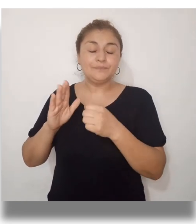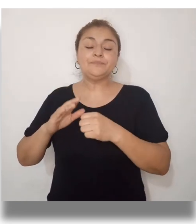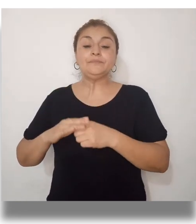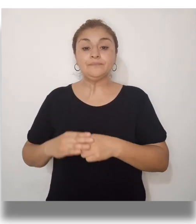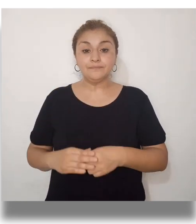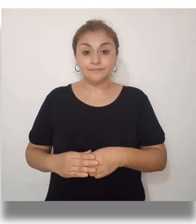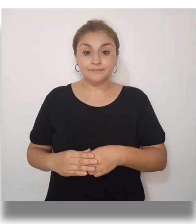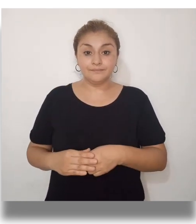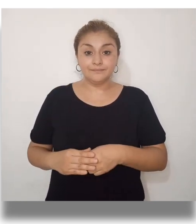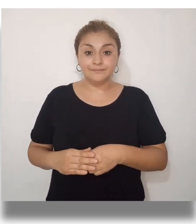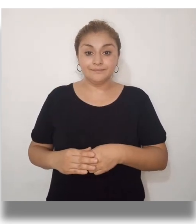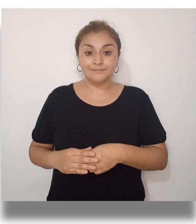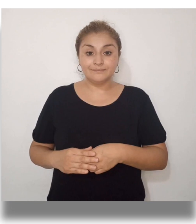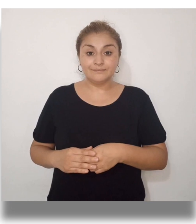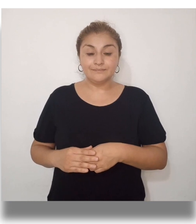25